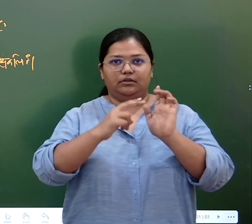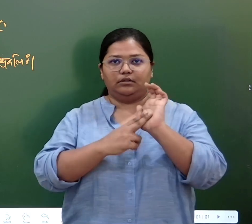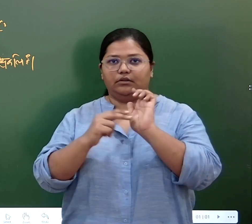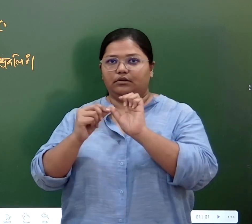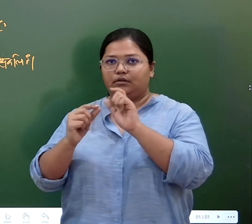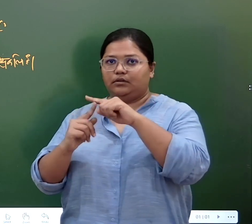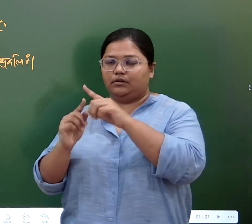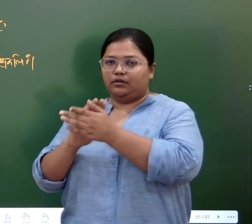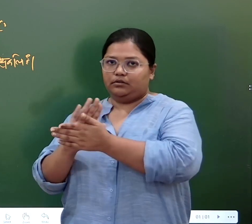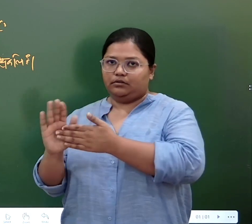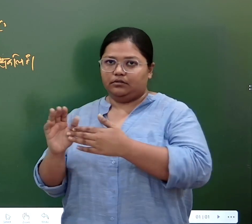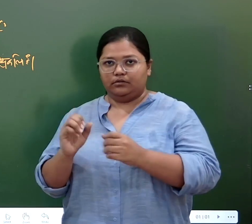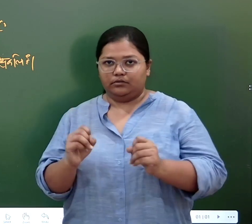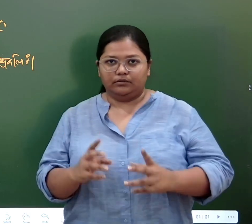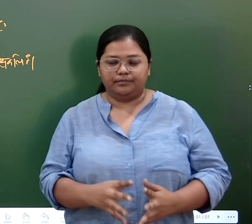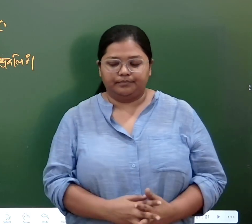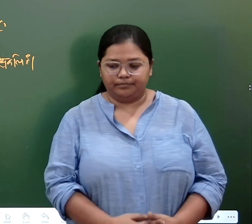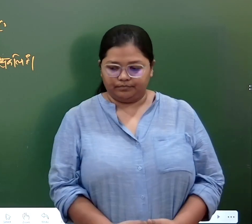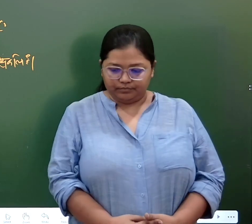एक नाथ,